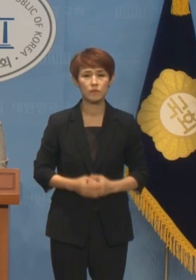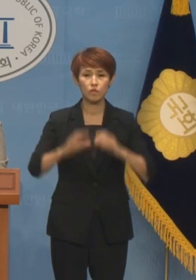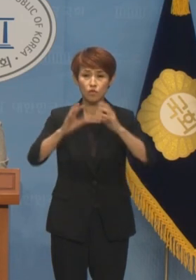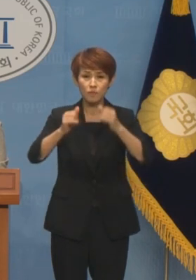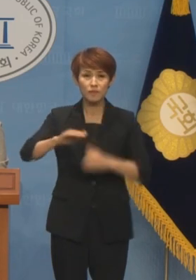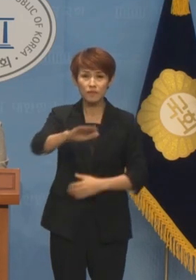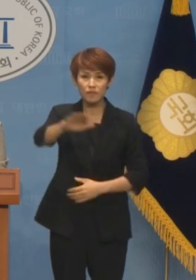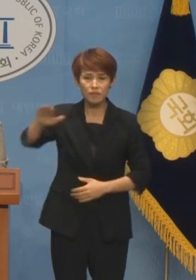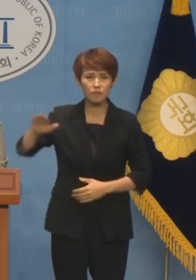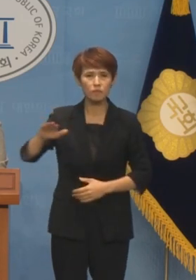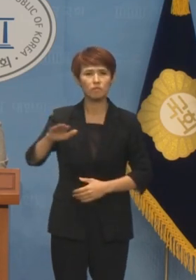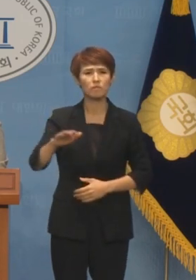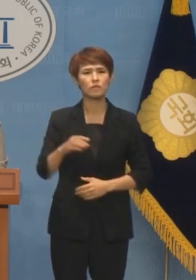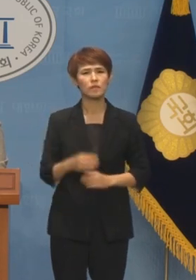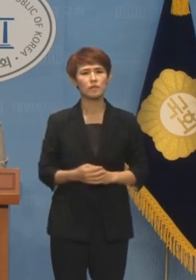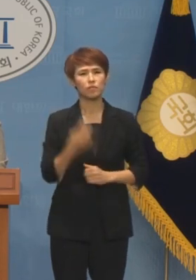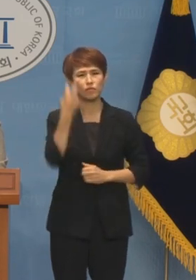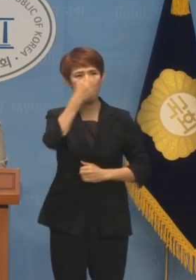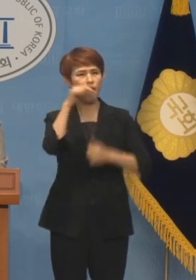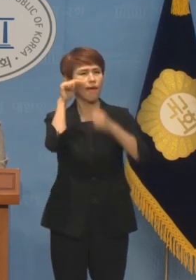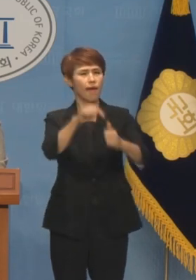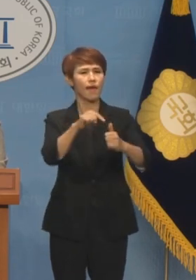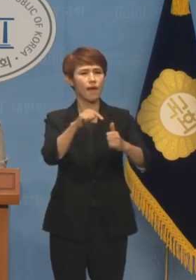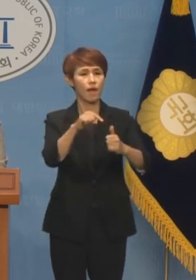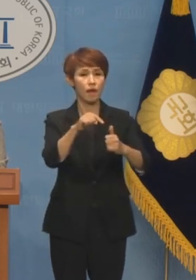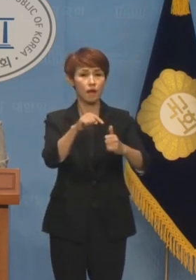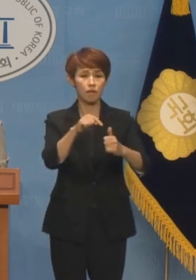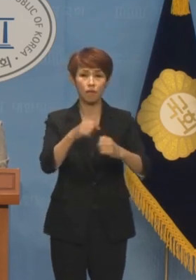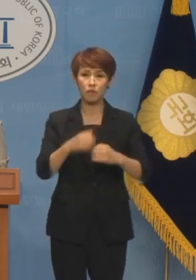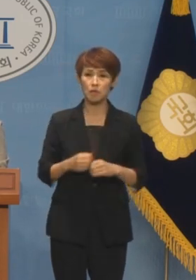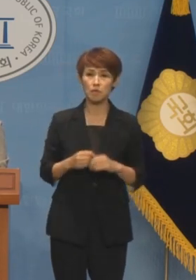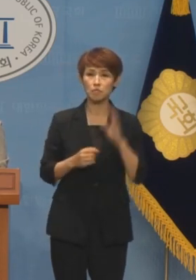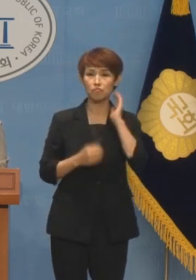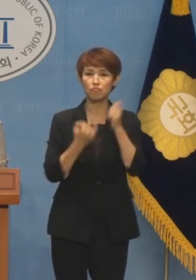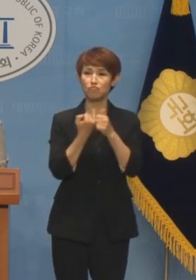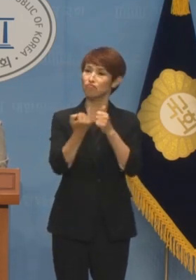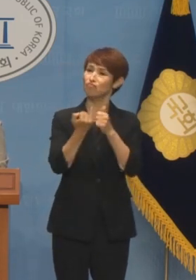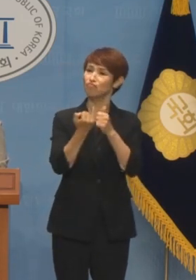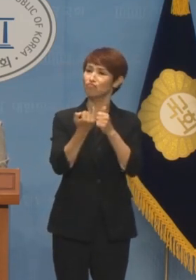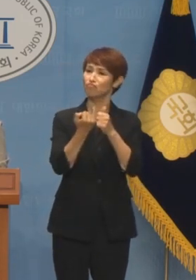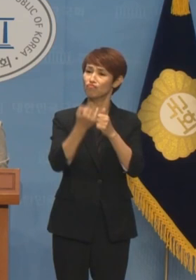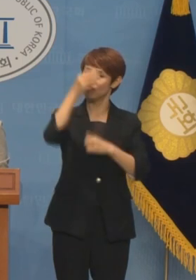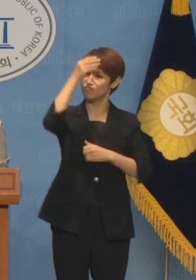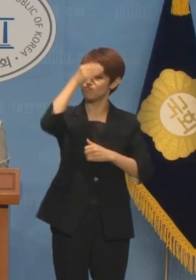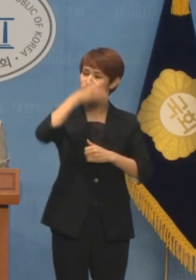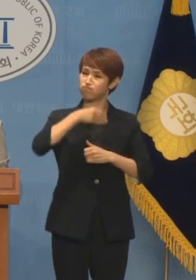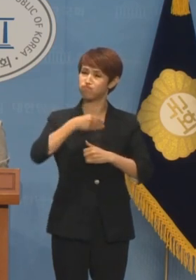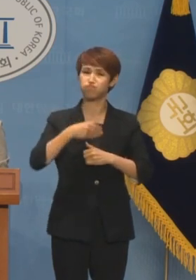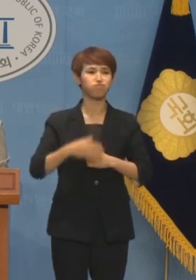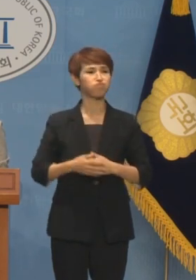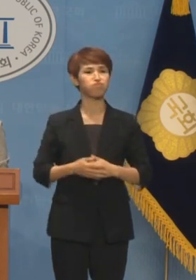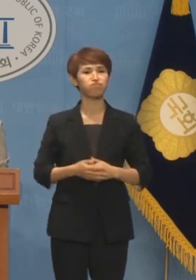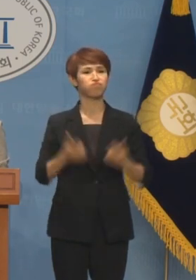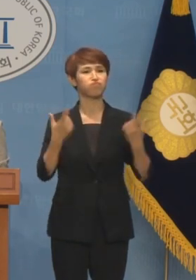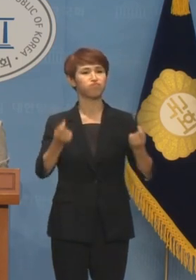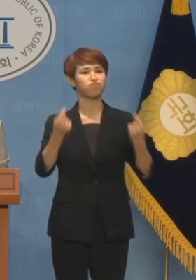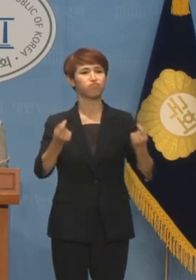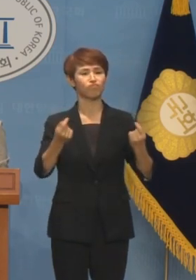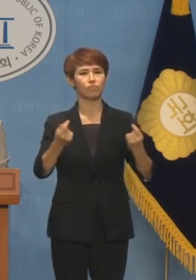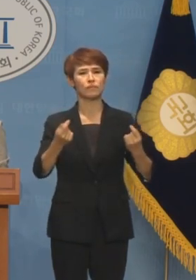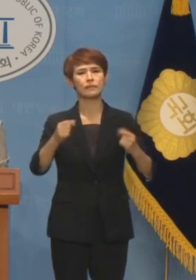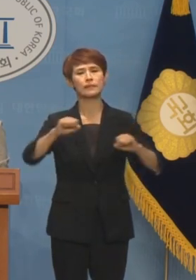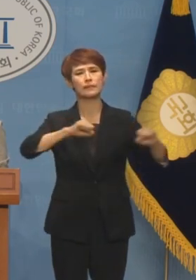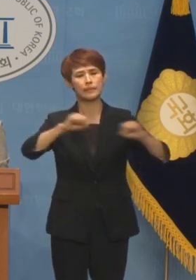국민은 수사를 받으라고 명령하시는데 김건희 여사는 오히려 자신은 누구도 손댈 수 없는